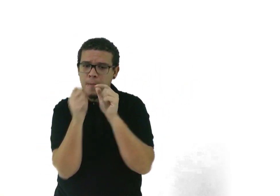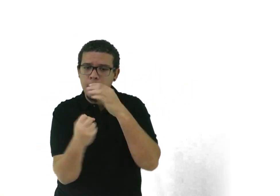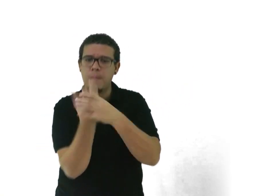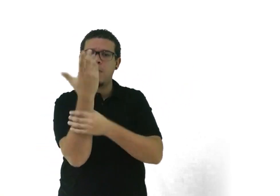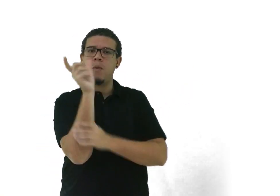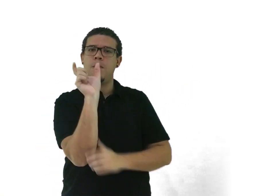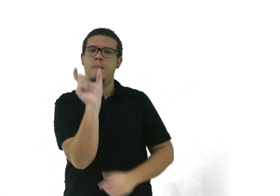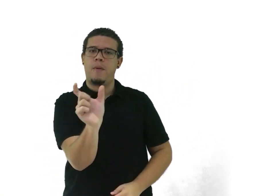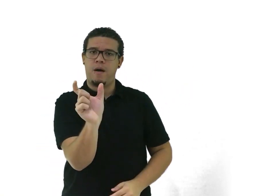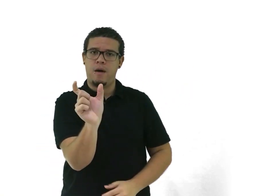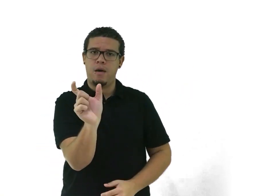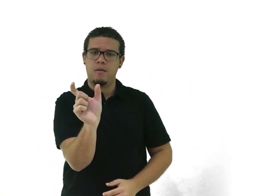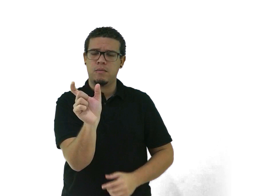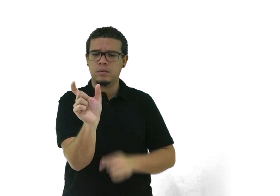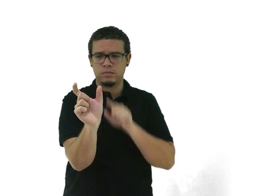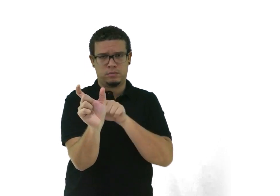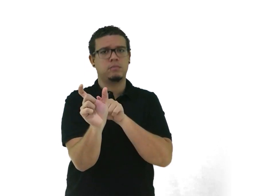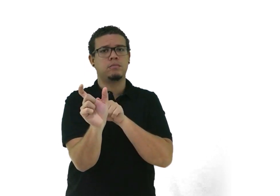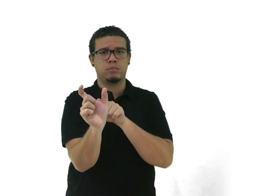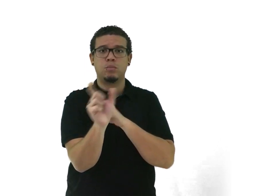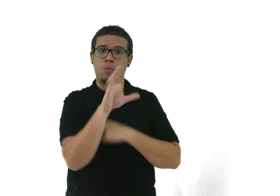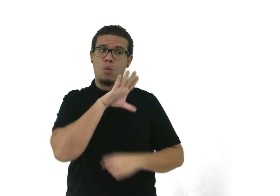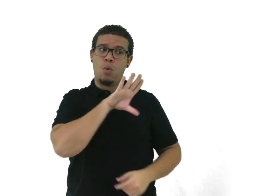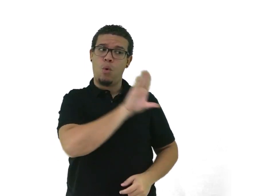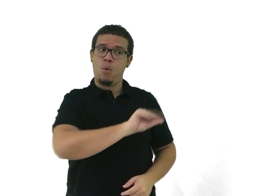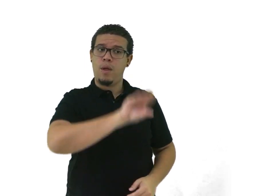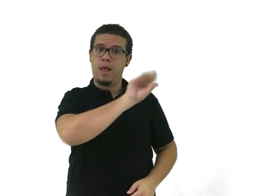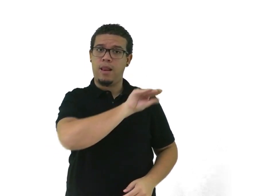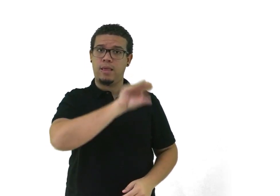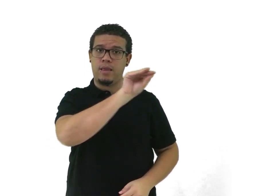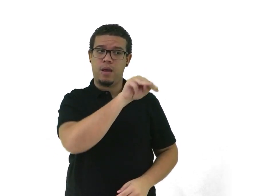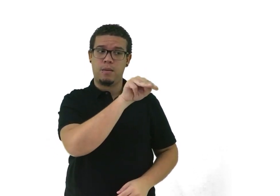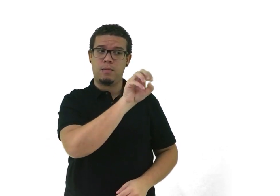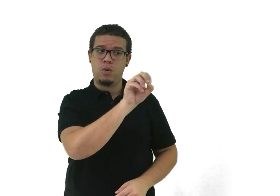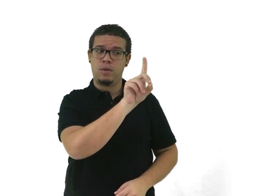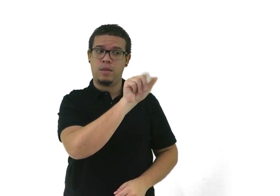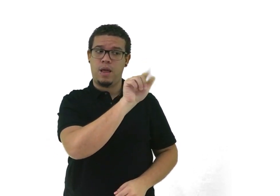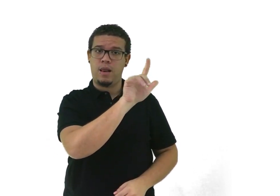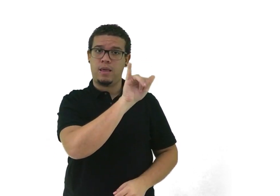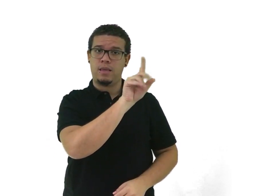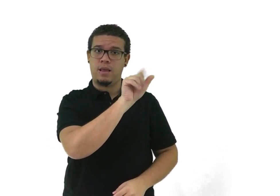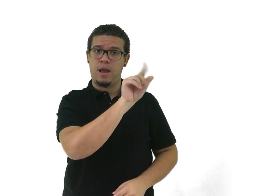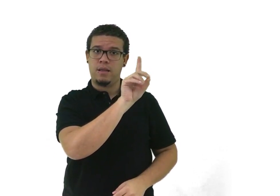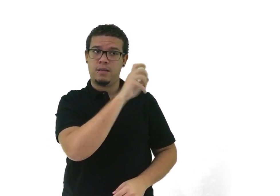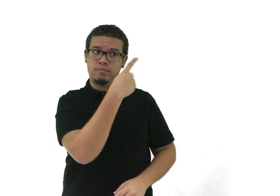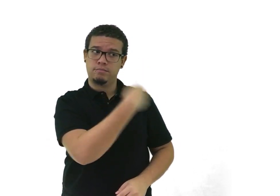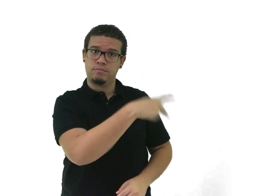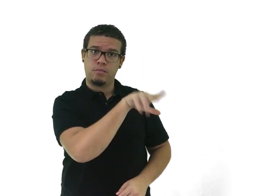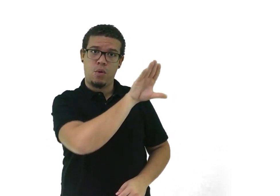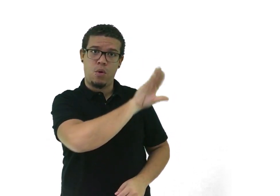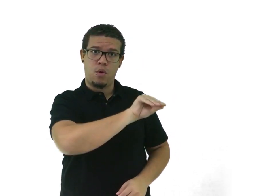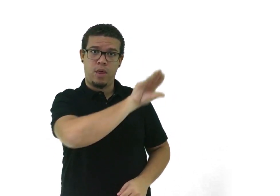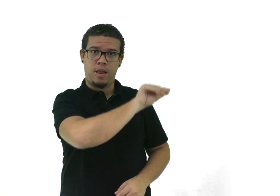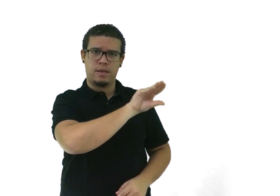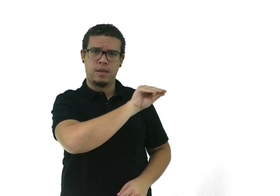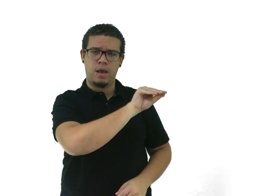pegou essas letras, unidades mínimas, uniu para formar as palavras. Isso na modalidade